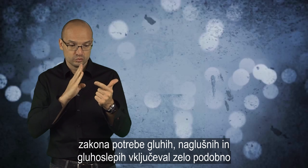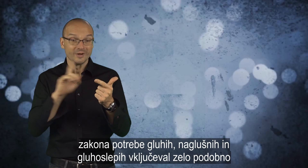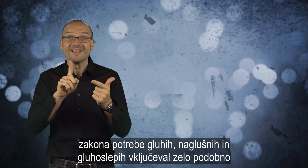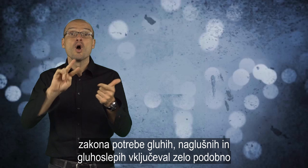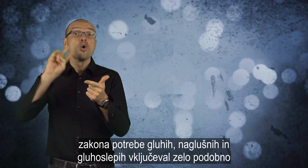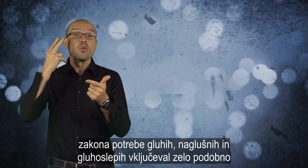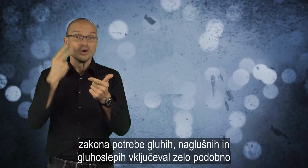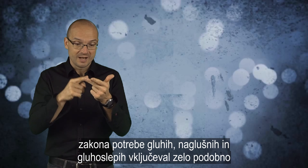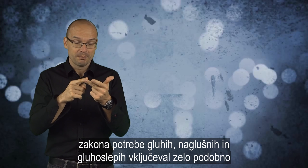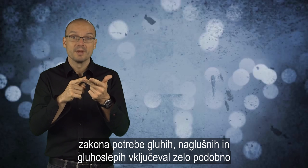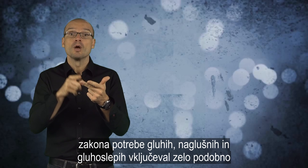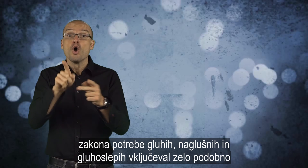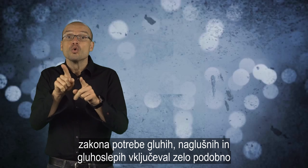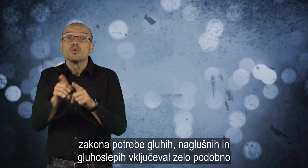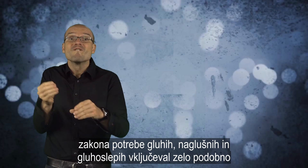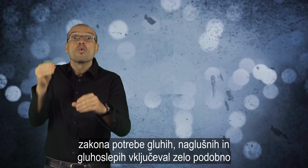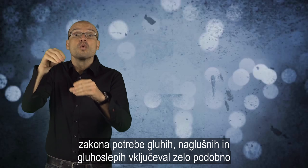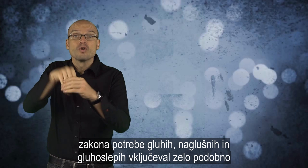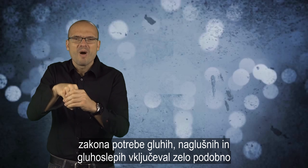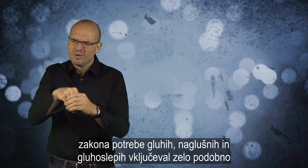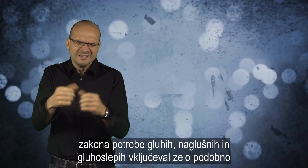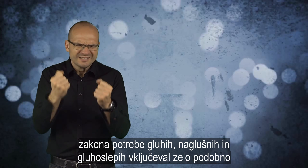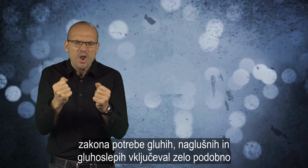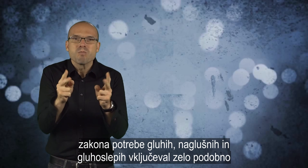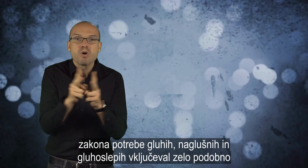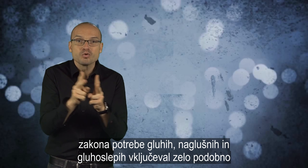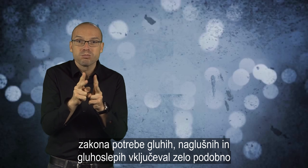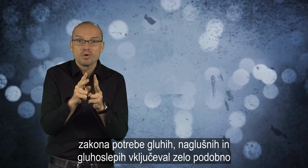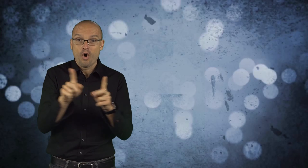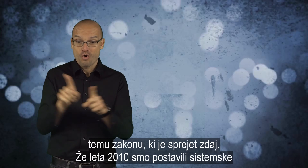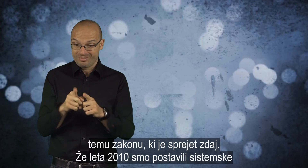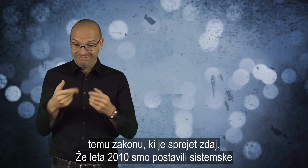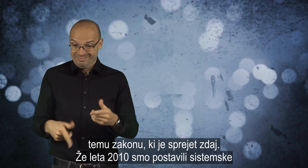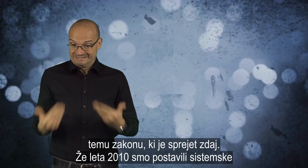vključeval zelo podobno temu zakonu, ki je sprejet zdaj.